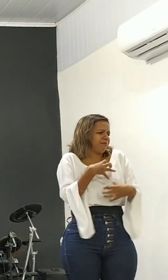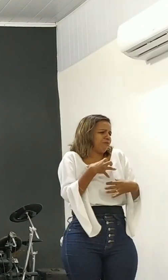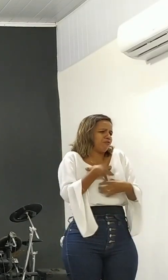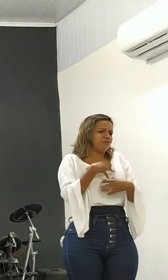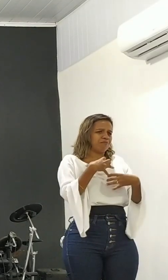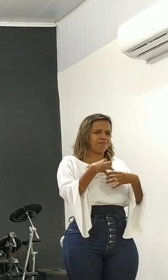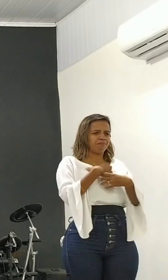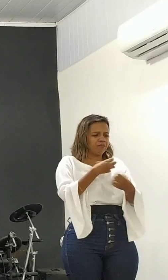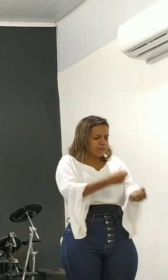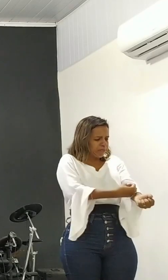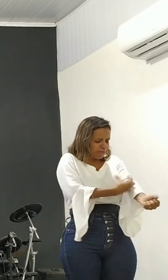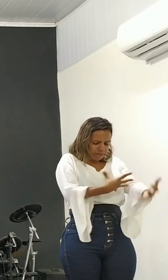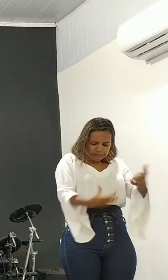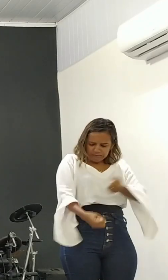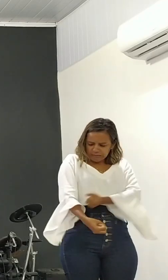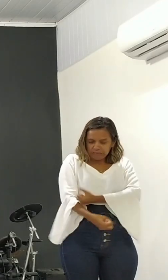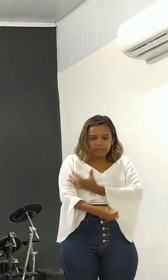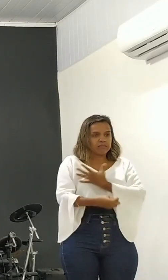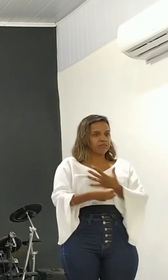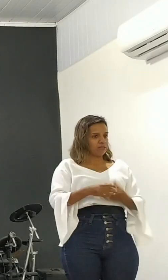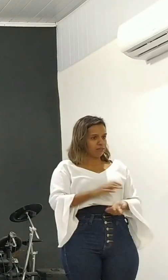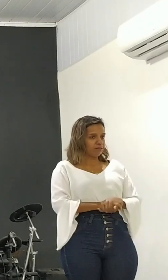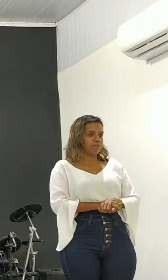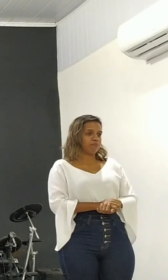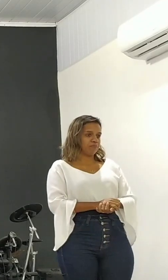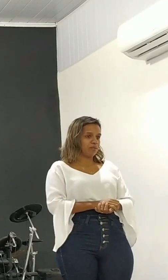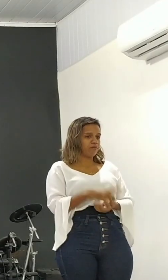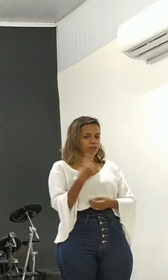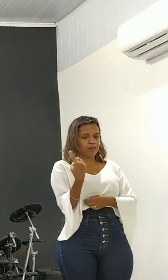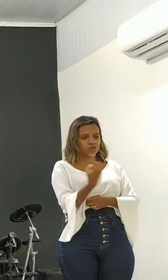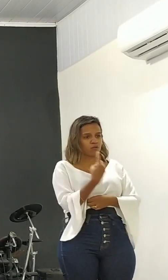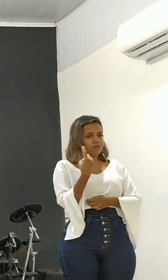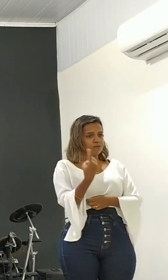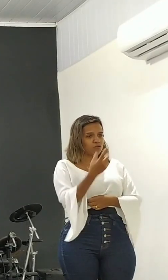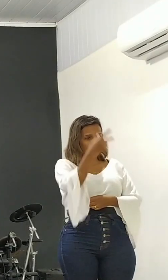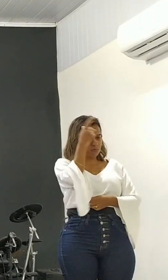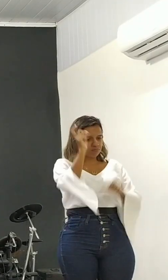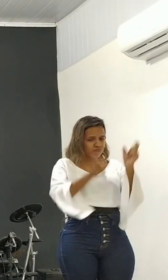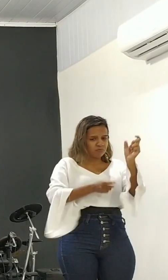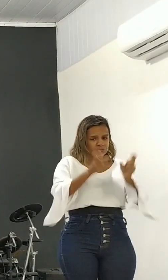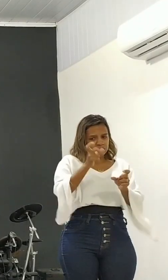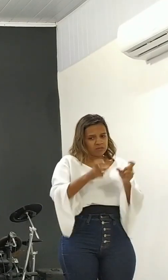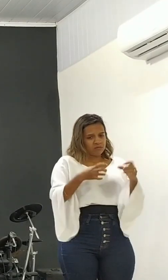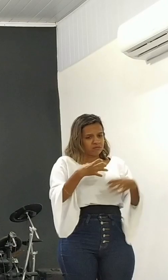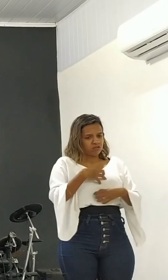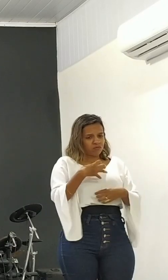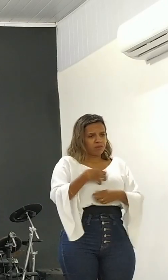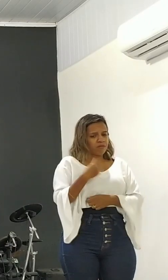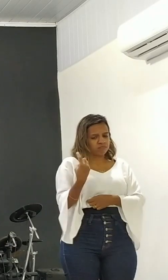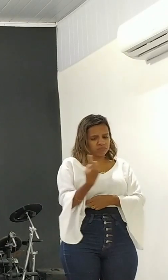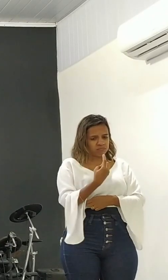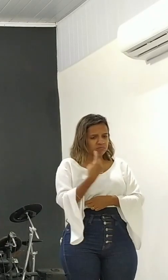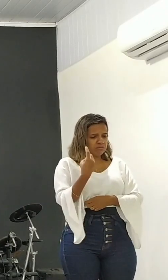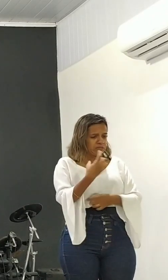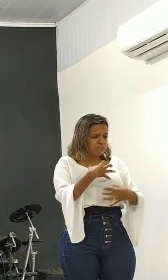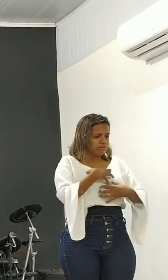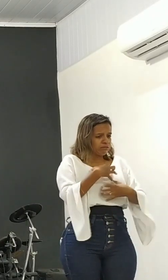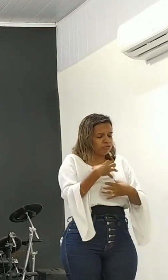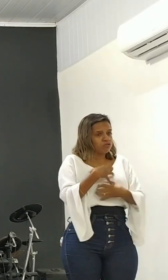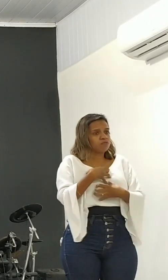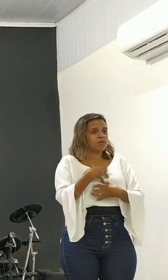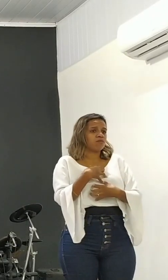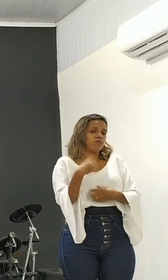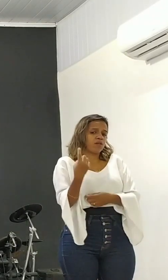sentimentos que afloram, e isso leva as pessoas o que? A se isolarem, a ficarem só. Então são sentimentos